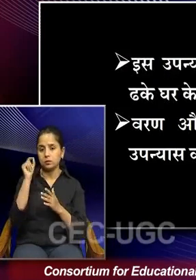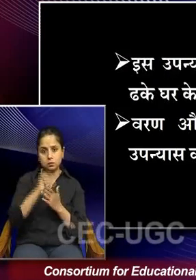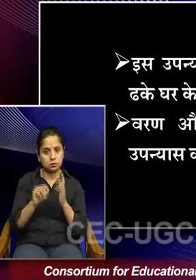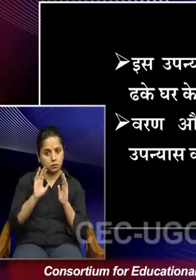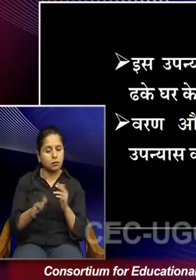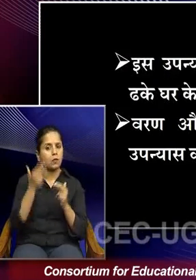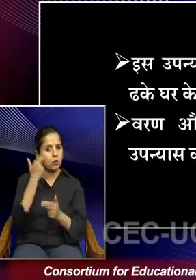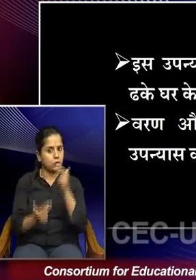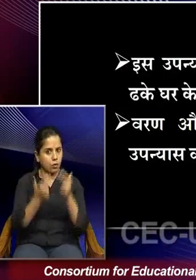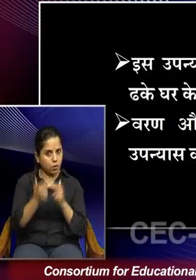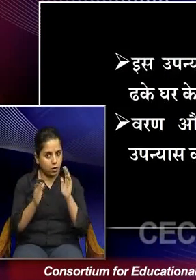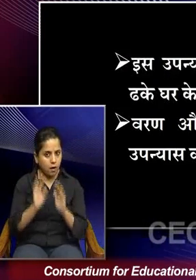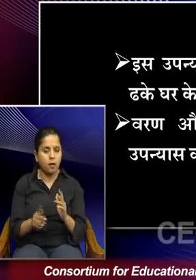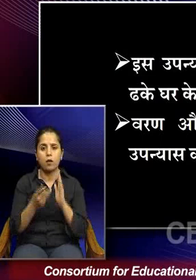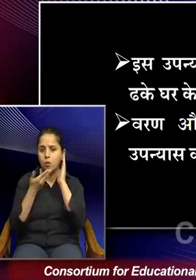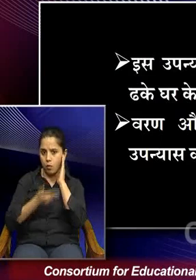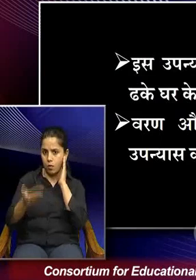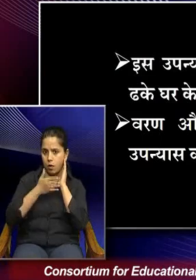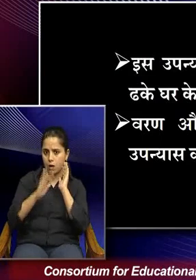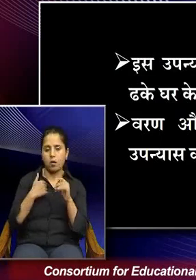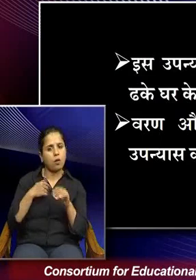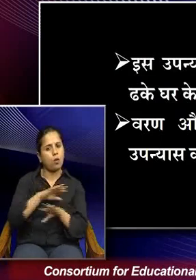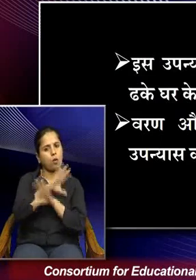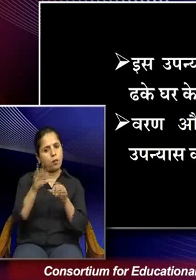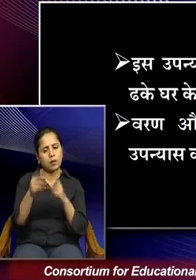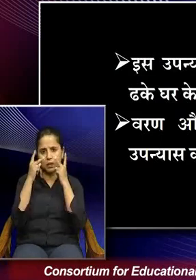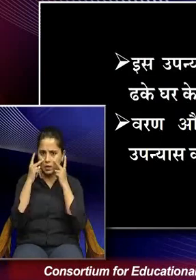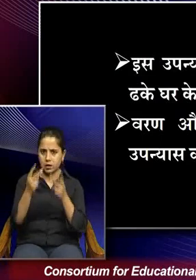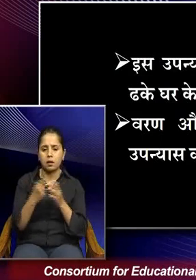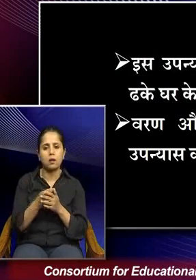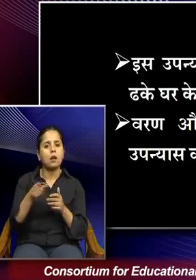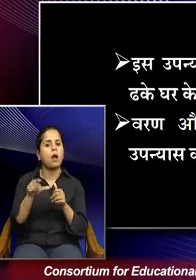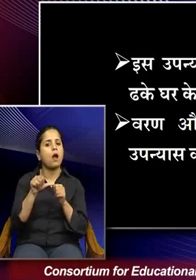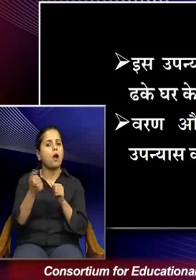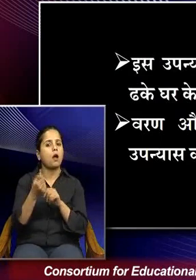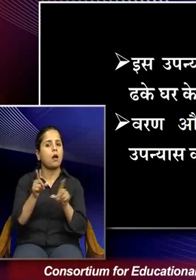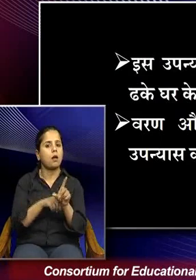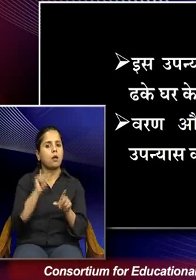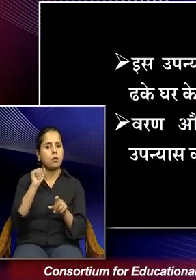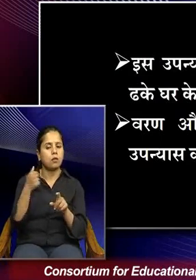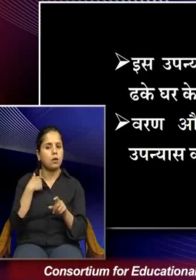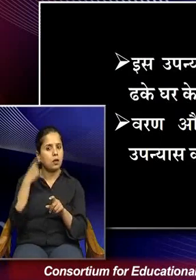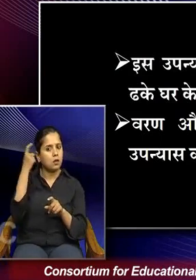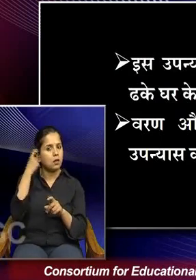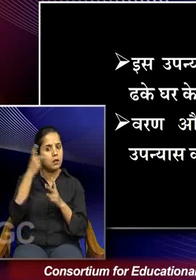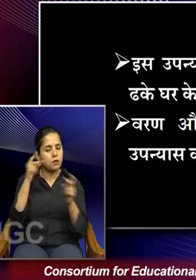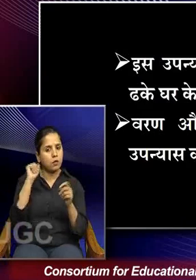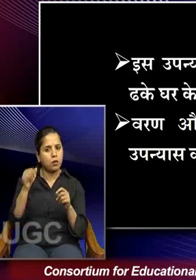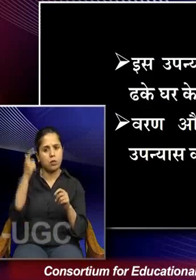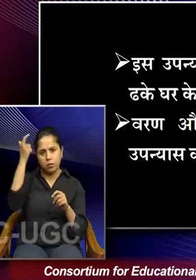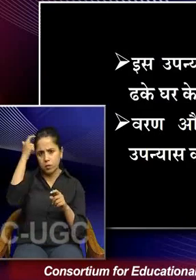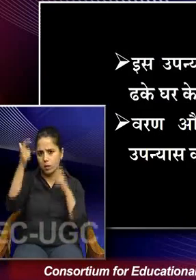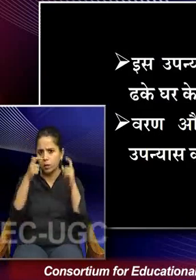कहानी हो कविताएं हो हम सब को देखें तो अगेन अपनी मां वैज्ञानिक दृष्टि से